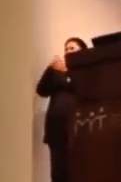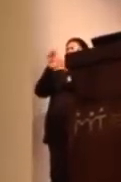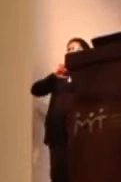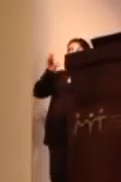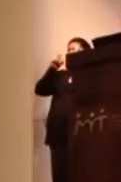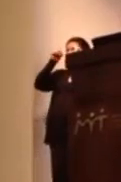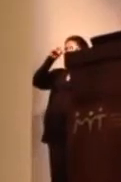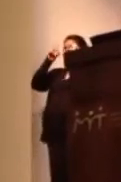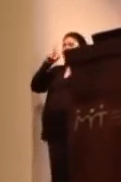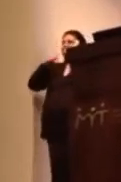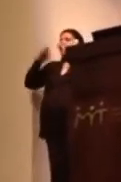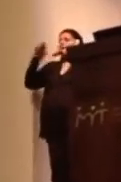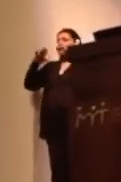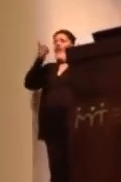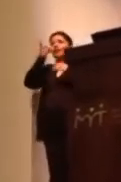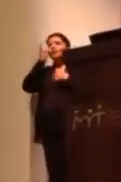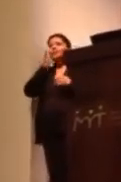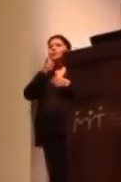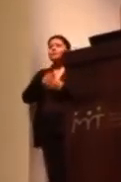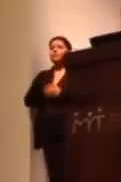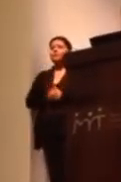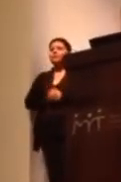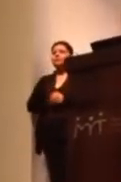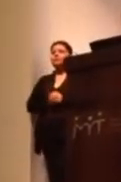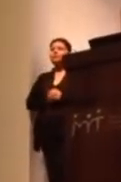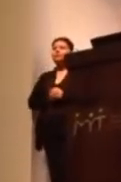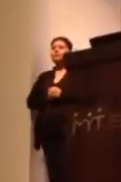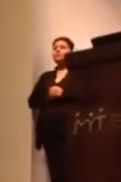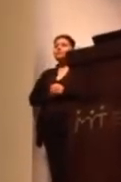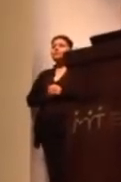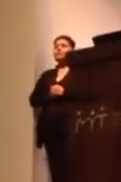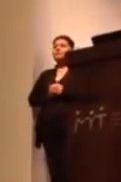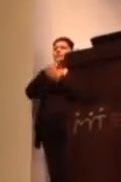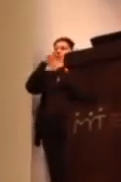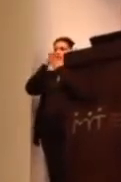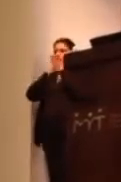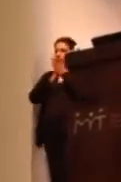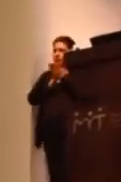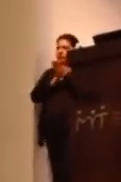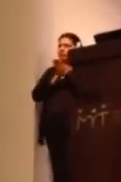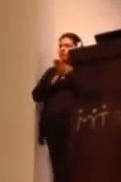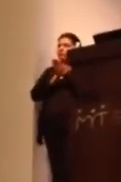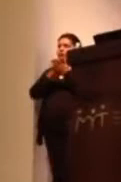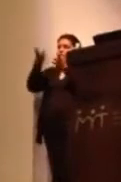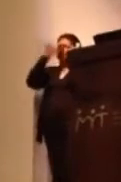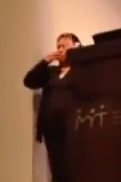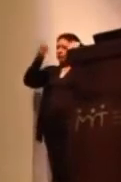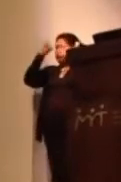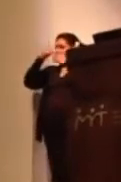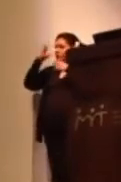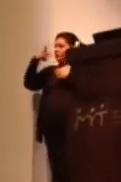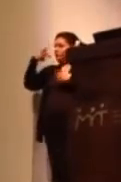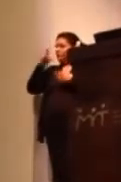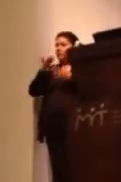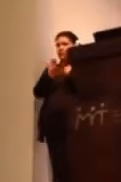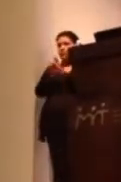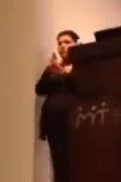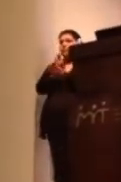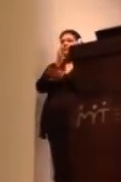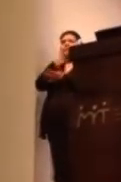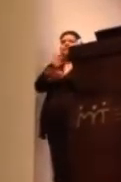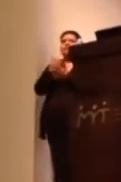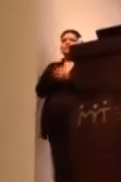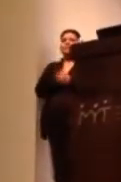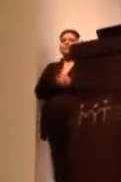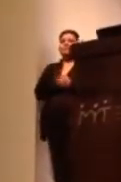te pueden dormir a veces en la clase, tienen bajo desempeño académico, pero son muy impulsivos.